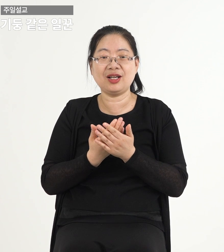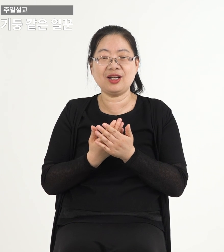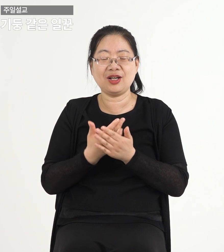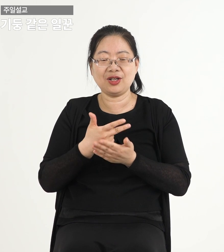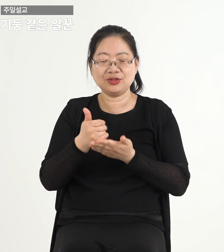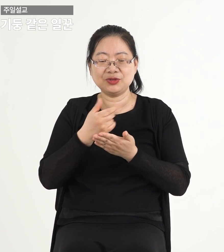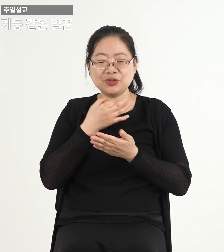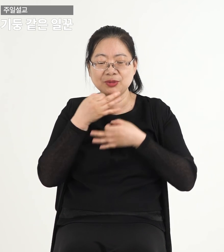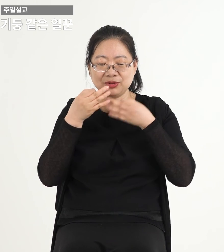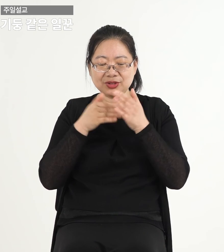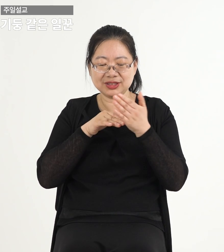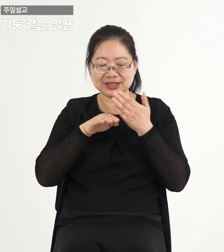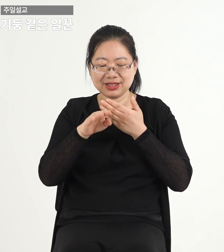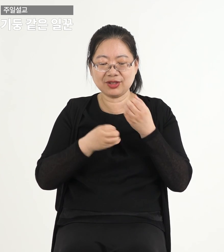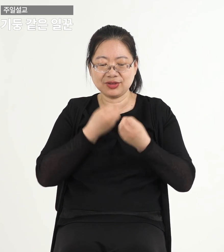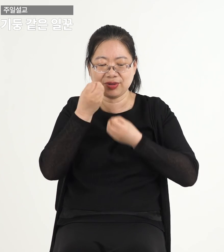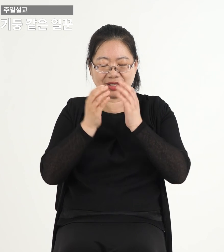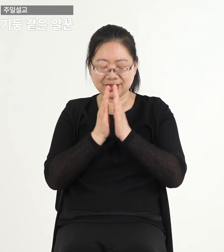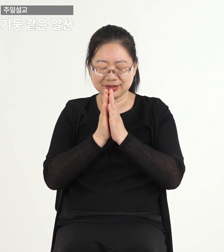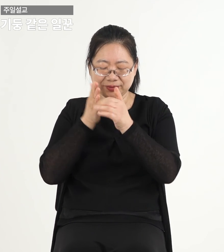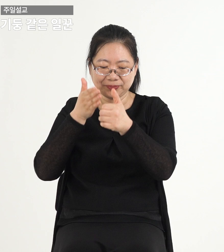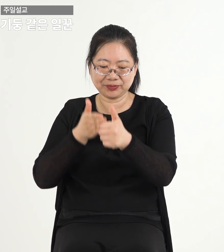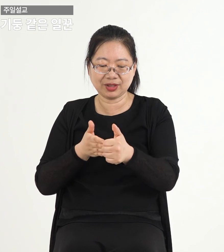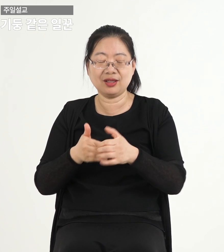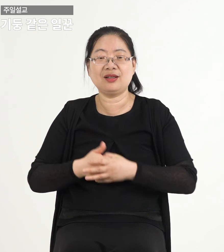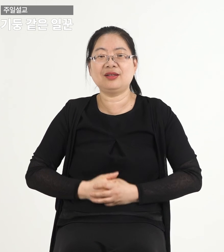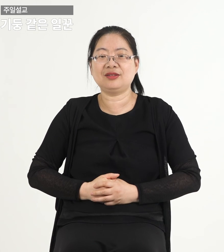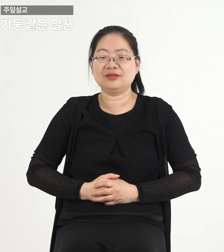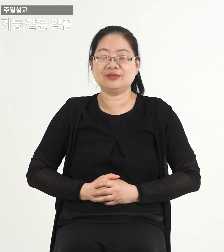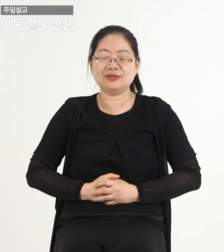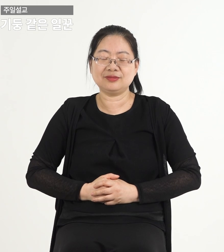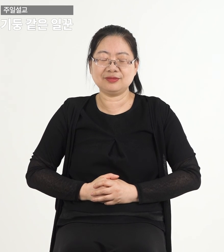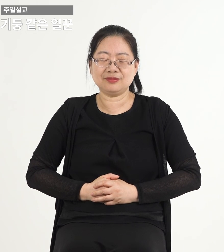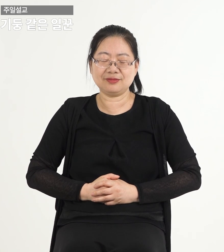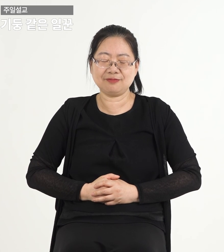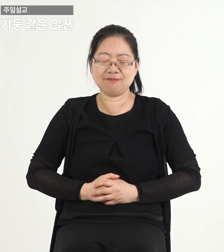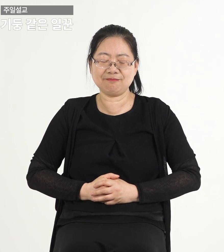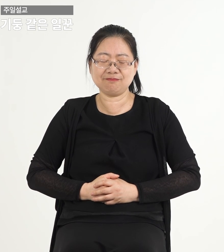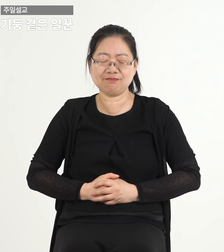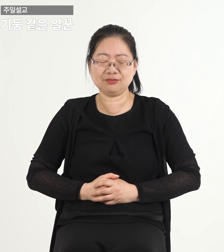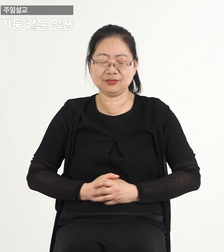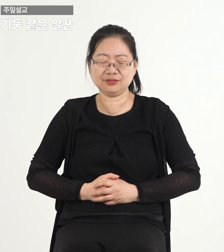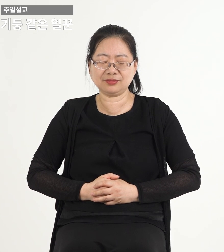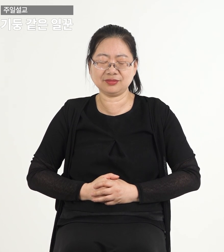한번 주여 부른 다음에 소리내어 통성으로 기도합니다. 주여 사랑